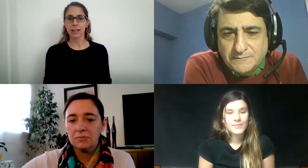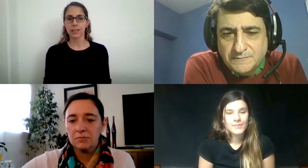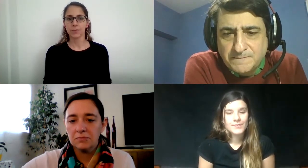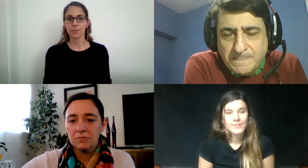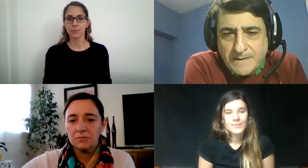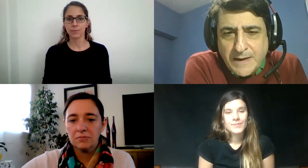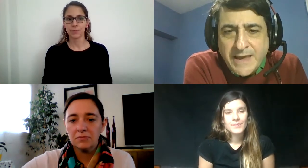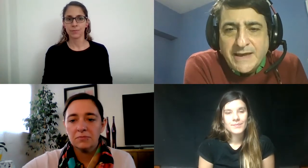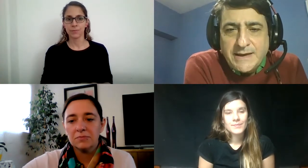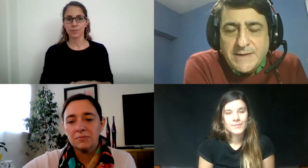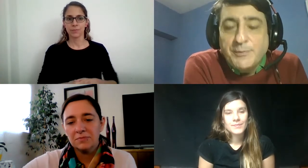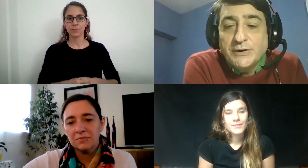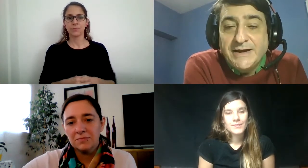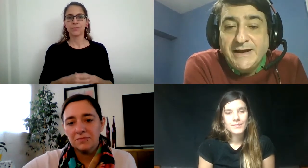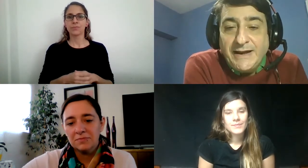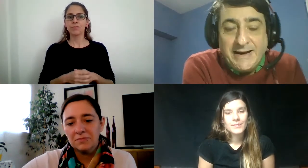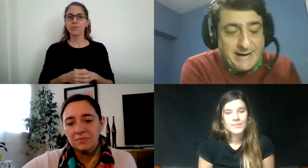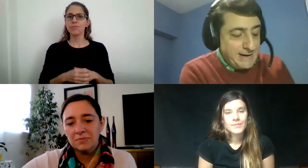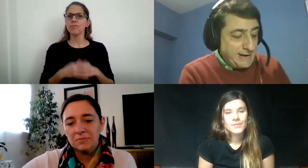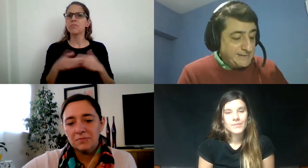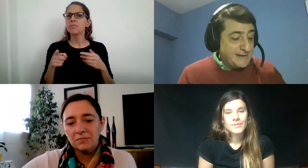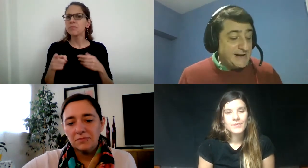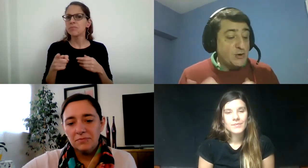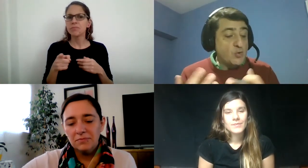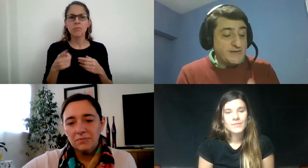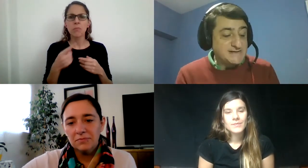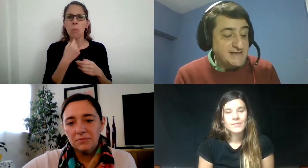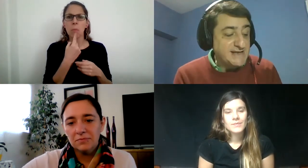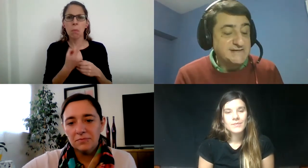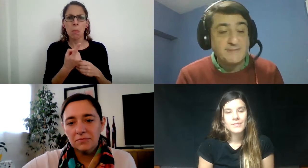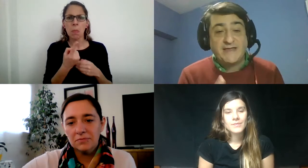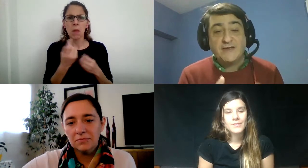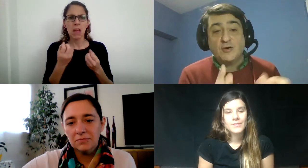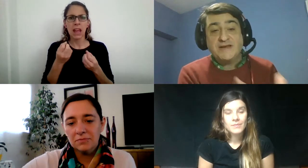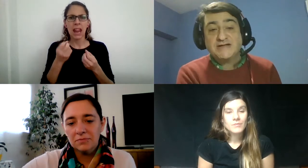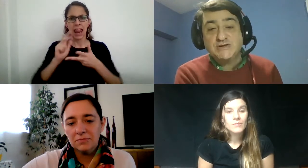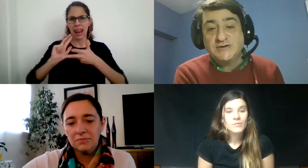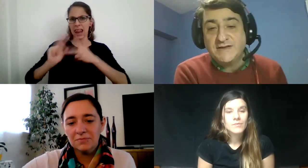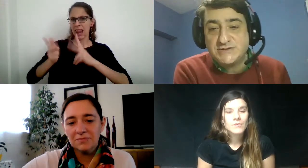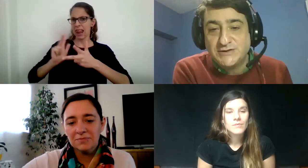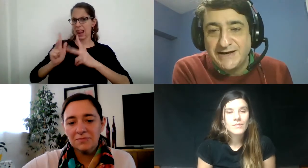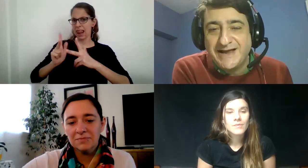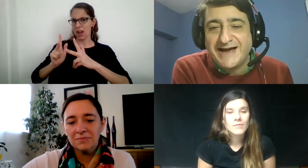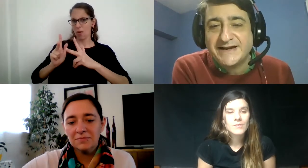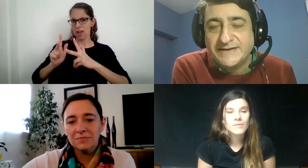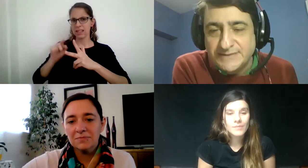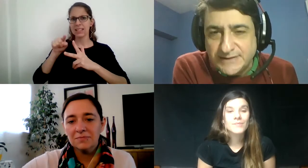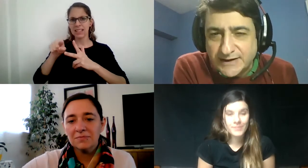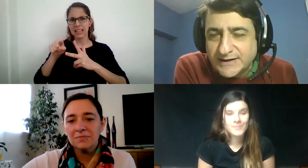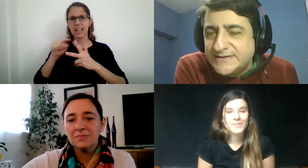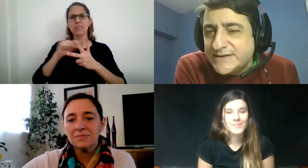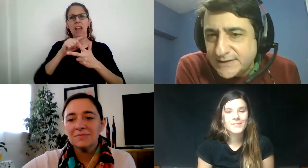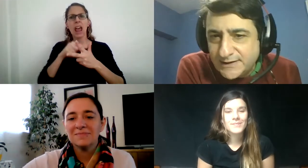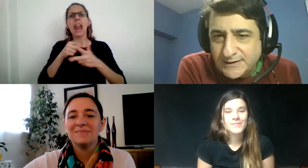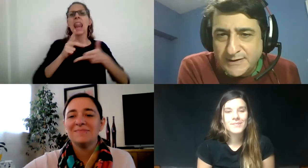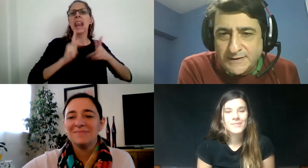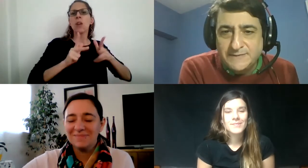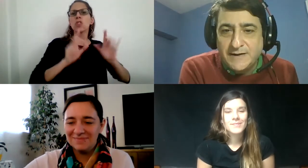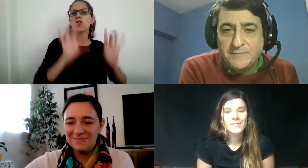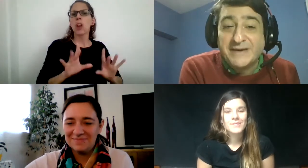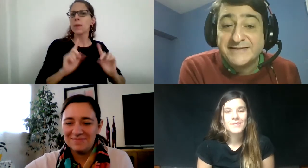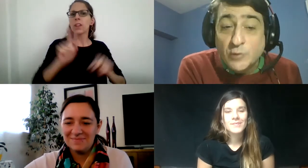en Canales. ¿Y por qué esta lengua de señas lleva la denominación adicional argentina? ¿Qué